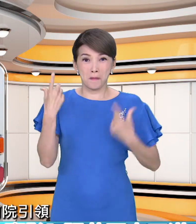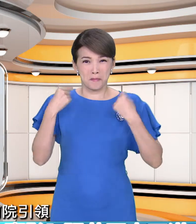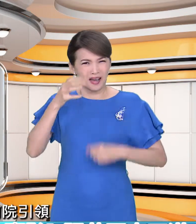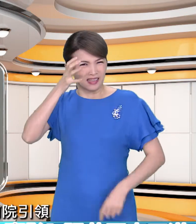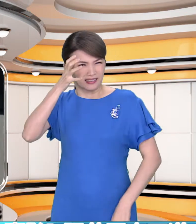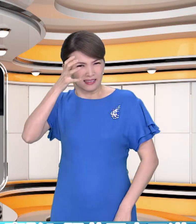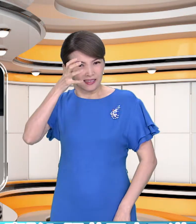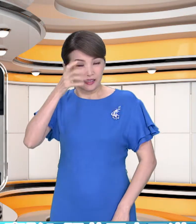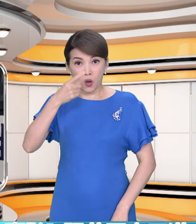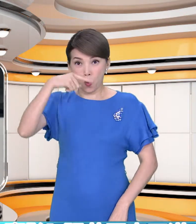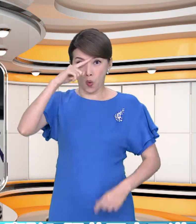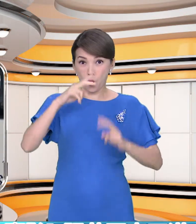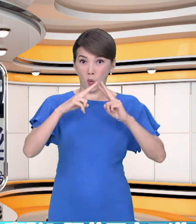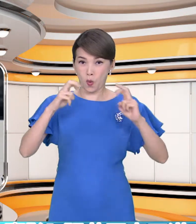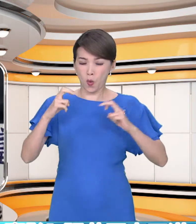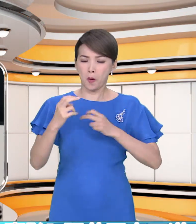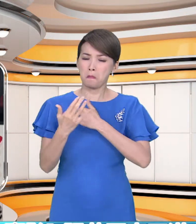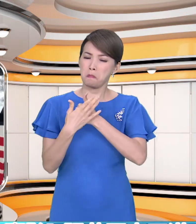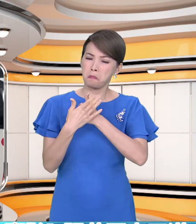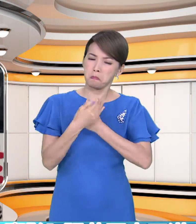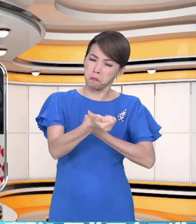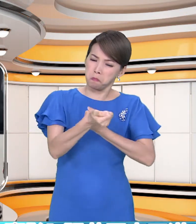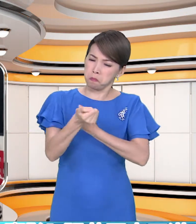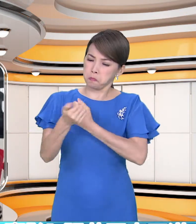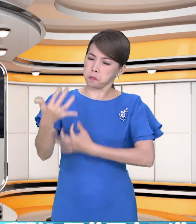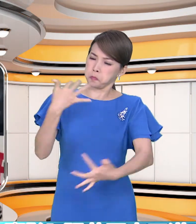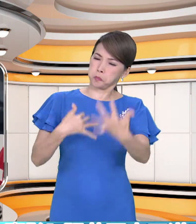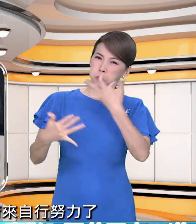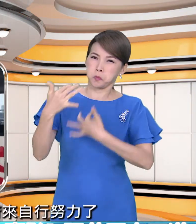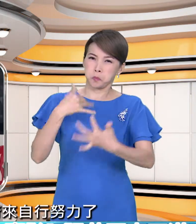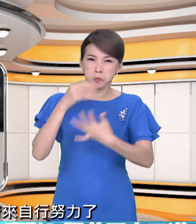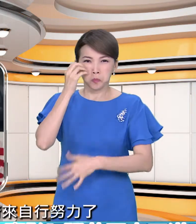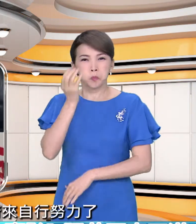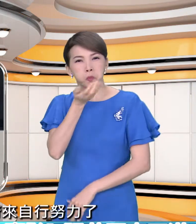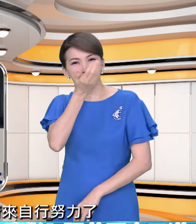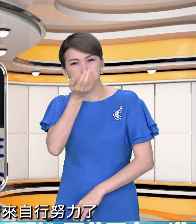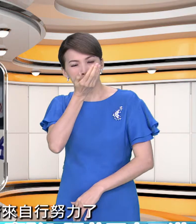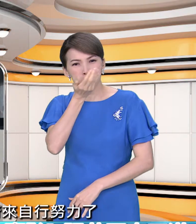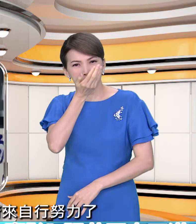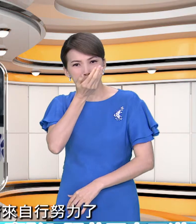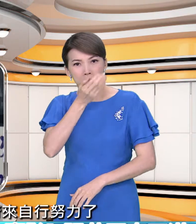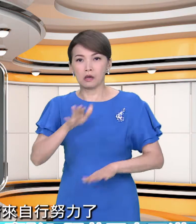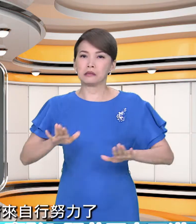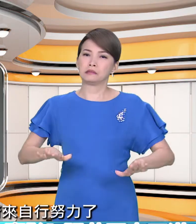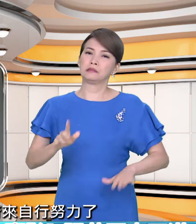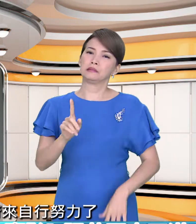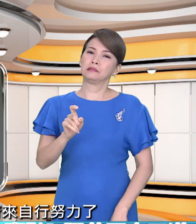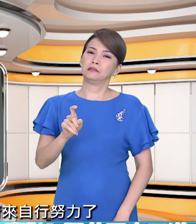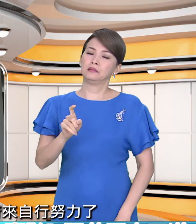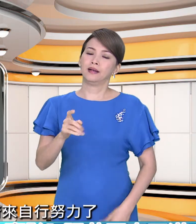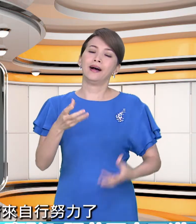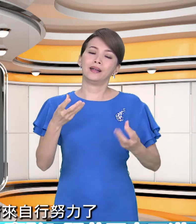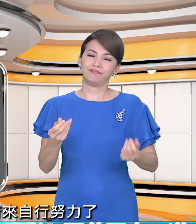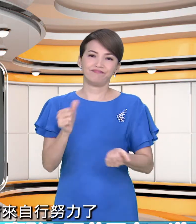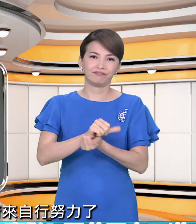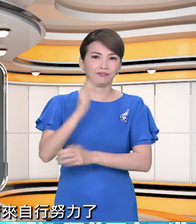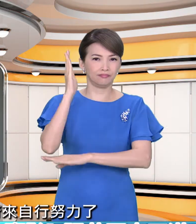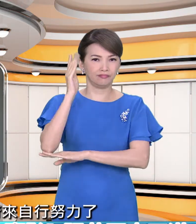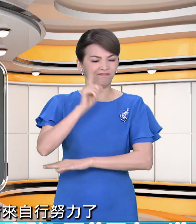故宫南院可以引领来带动地方的观光，未来县府只能够